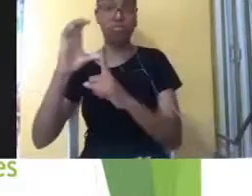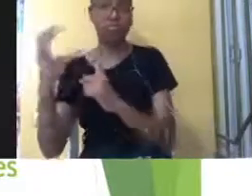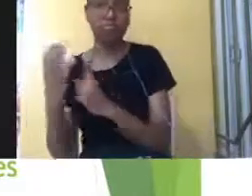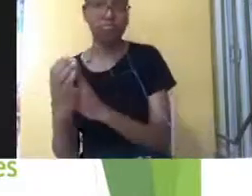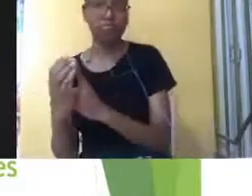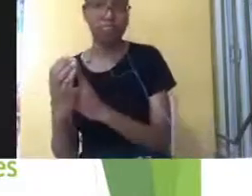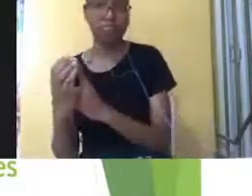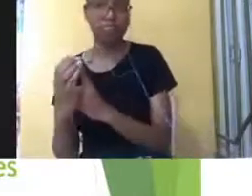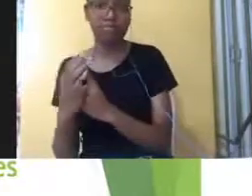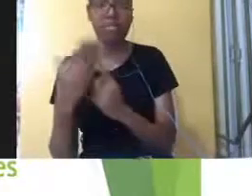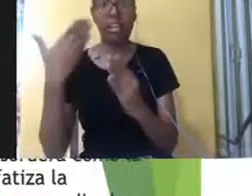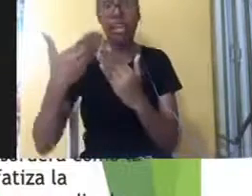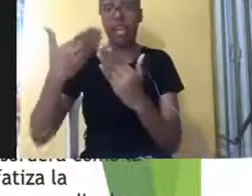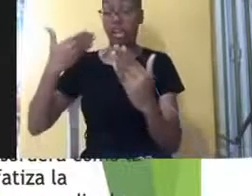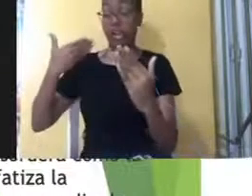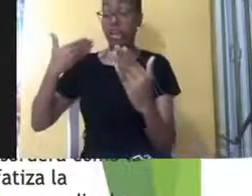ahora.